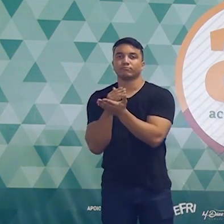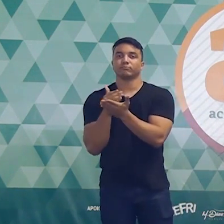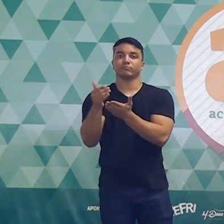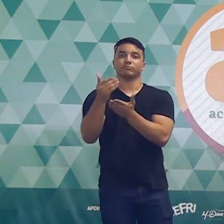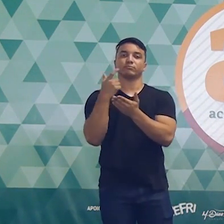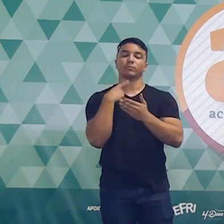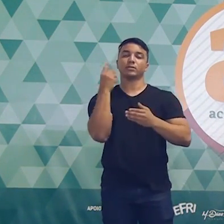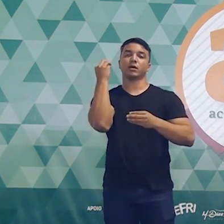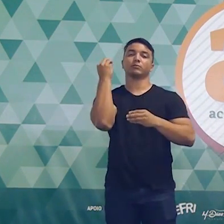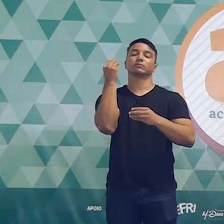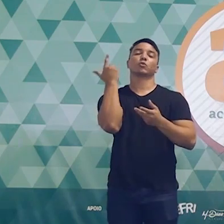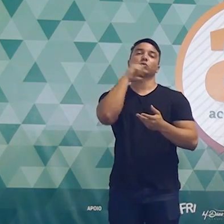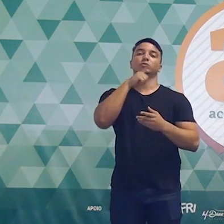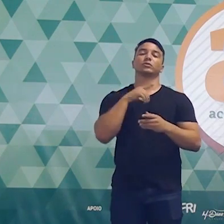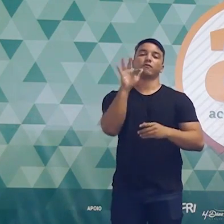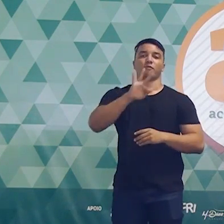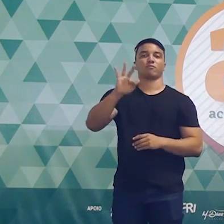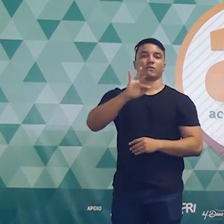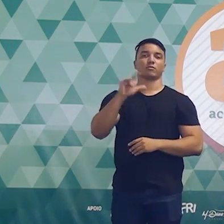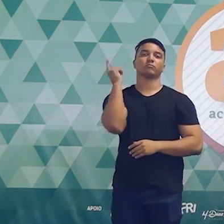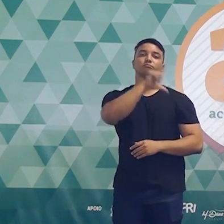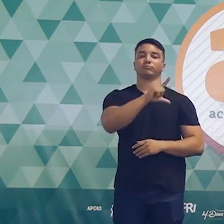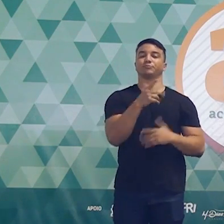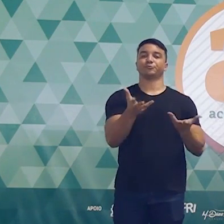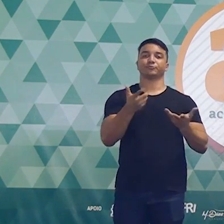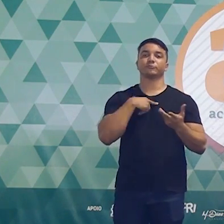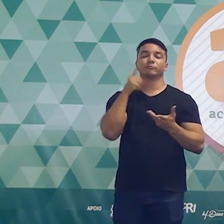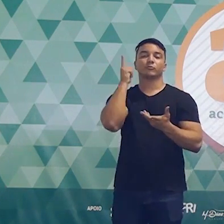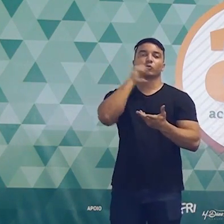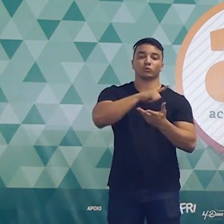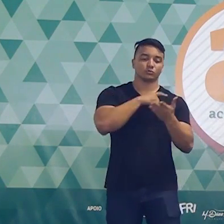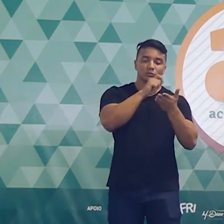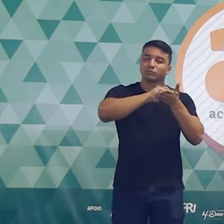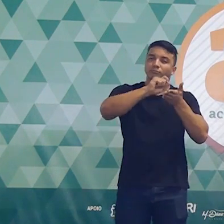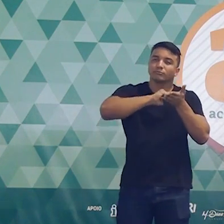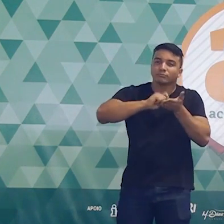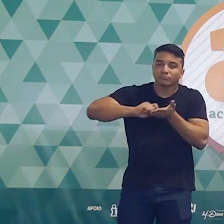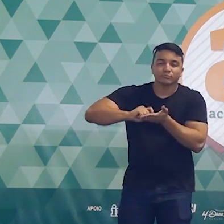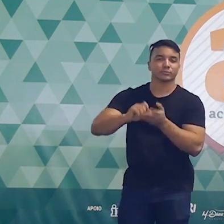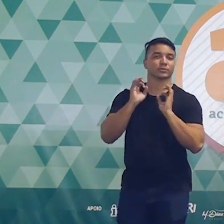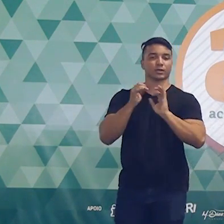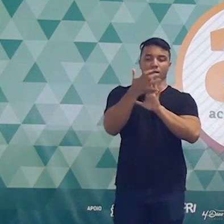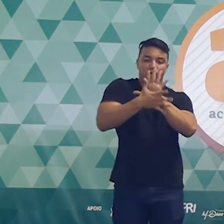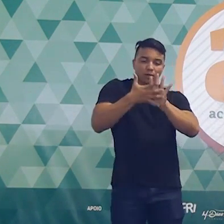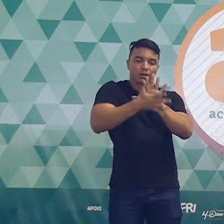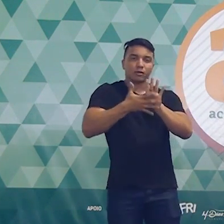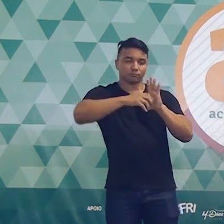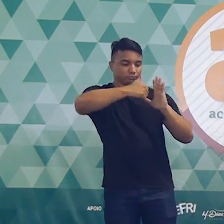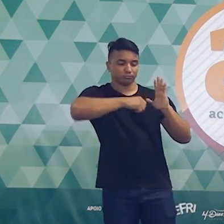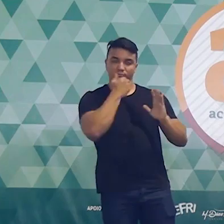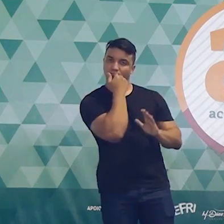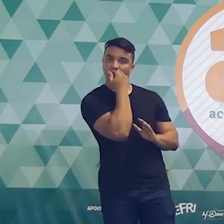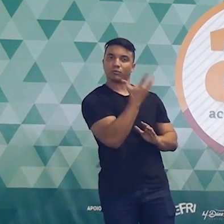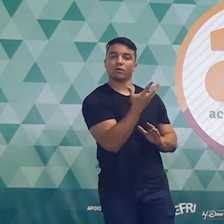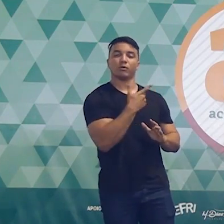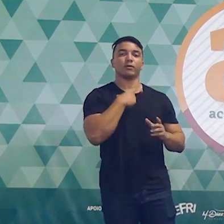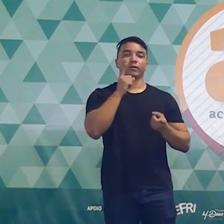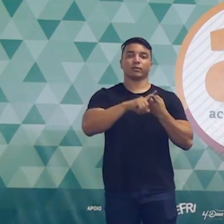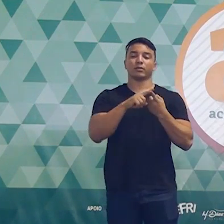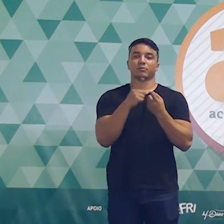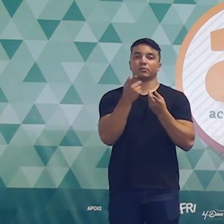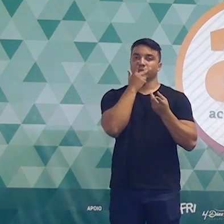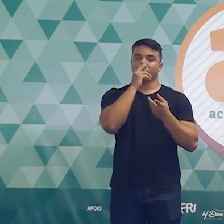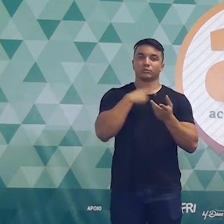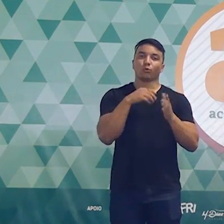ensino superior, de a gente poder escrever um texto bem avaliado, bem